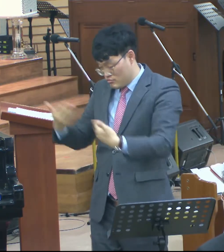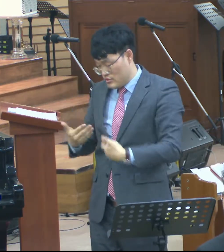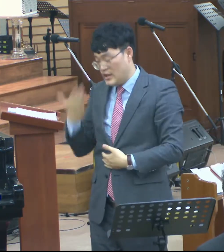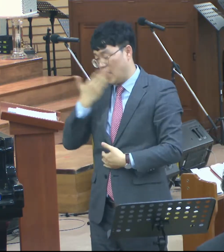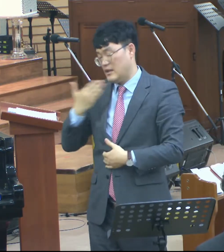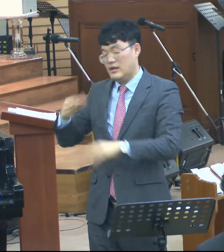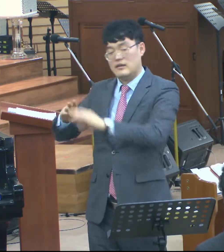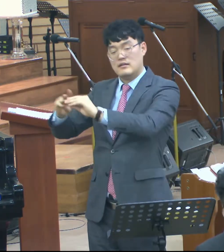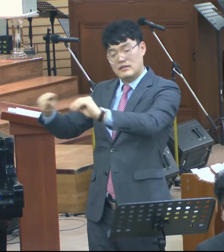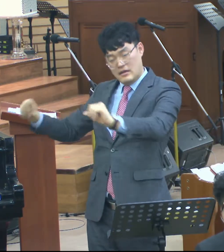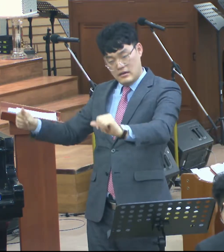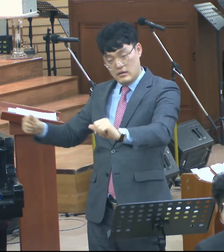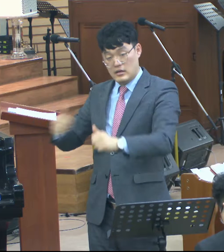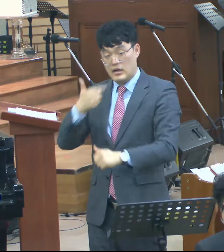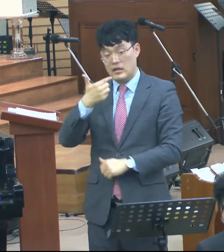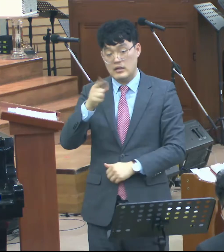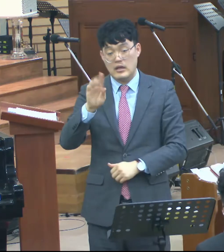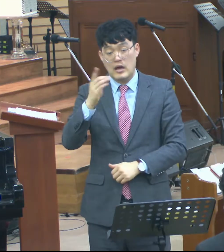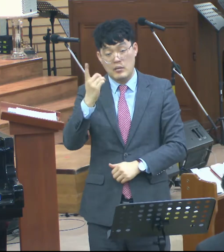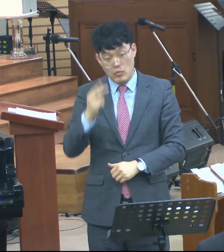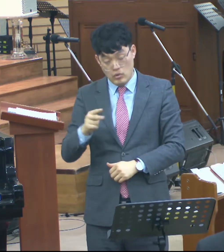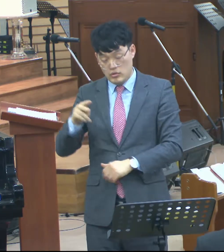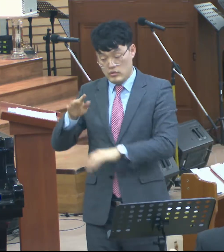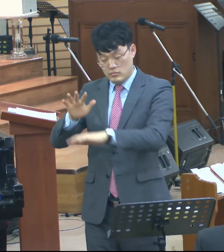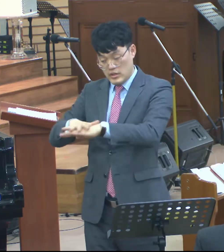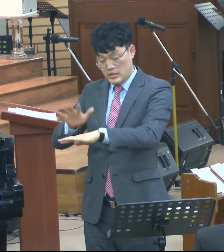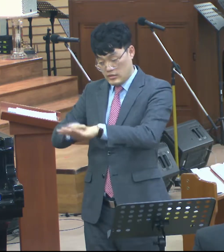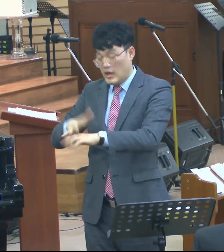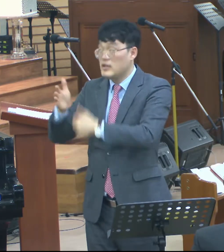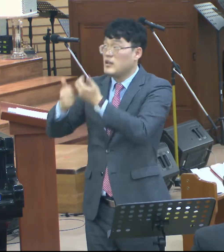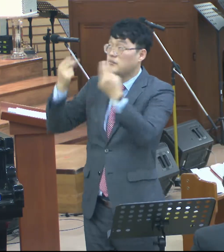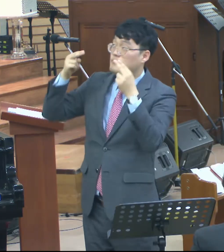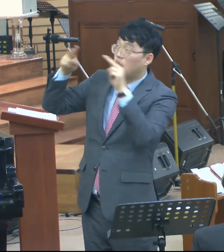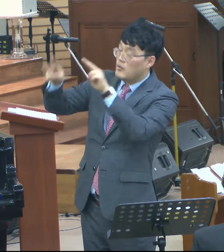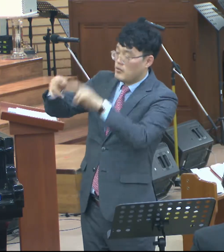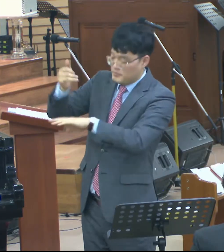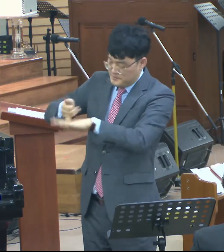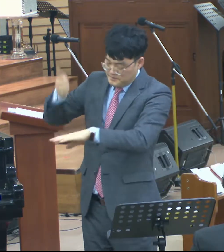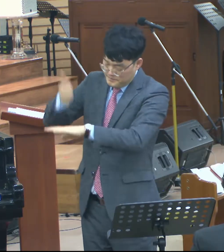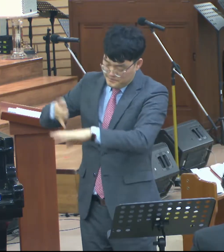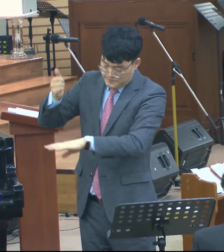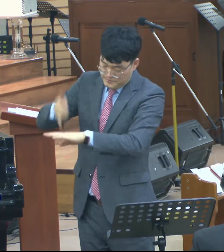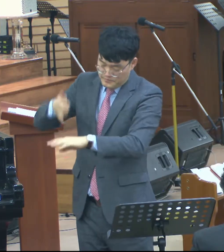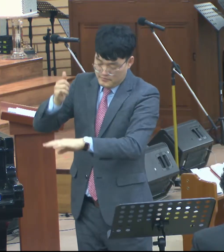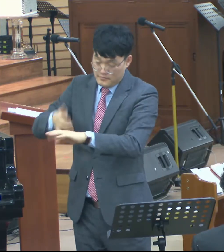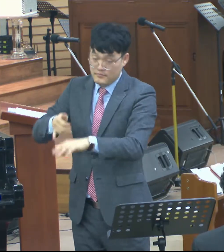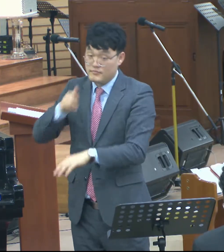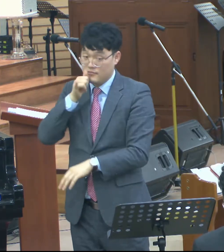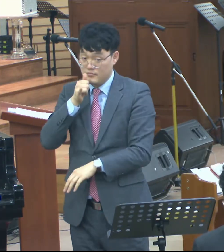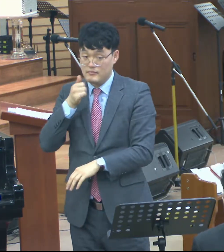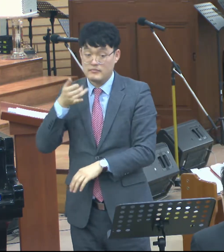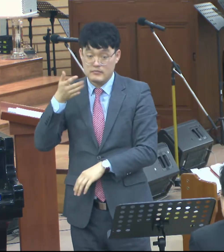나봇은 하나님을 바라보고 농사를 짓고 있었어요. 그런데 사람이 경작하는 정원을 만들겠다는